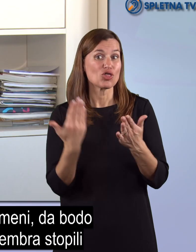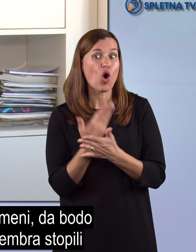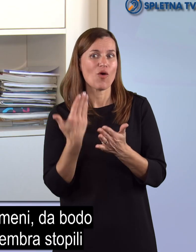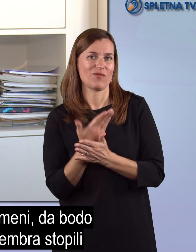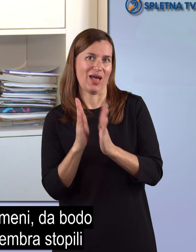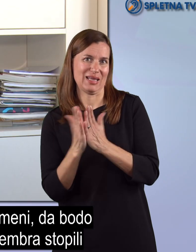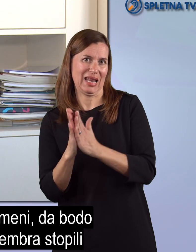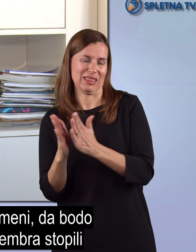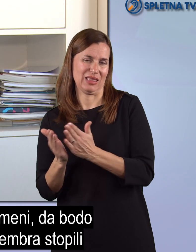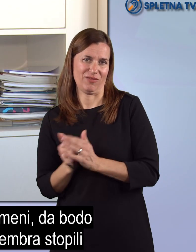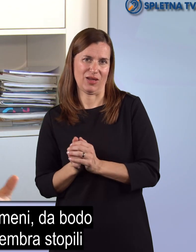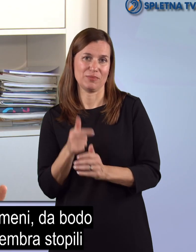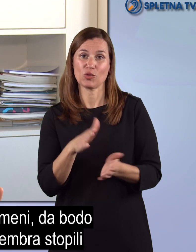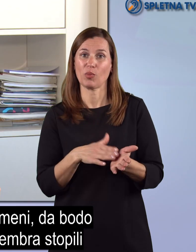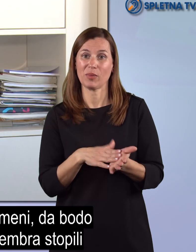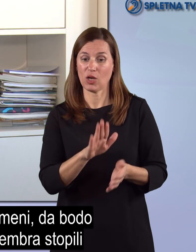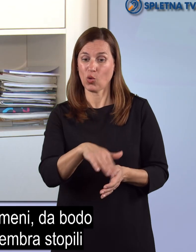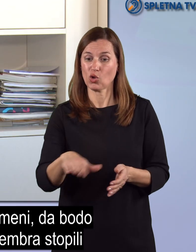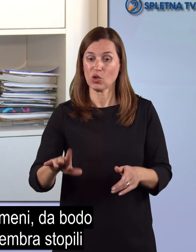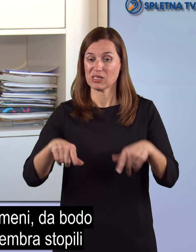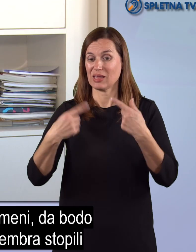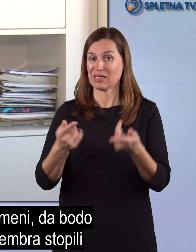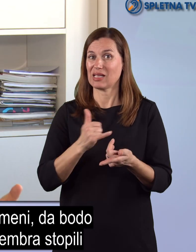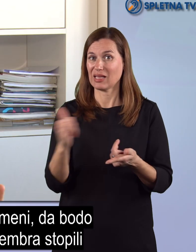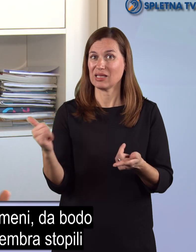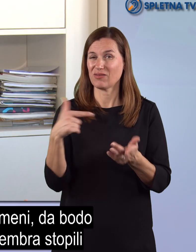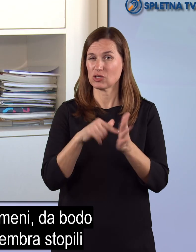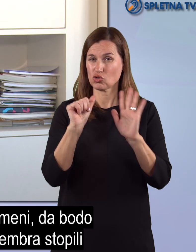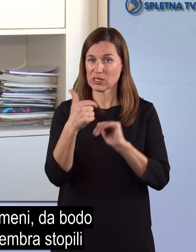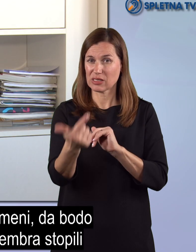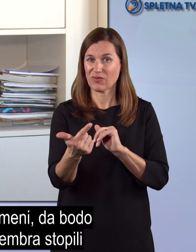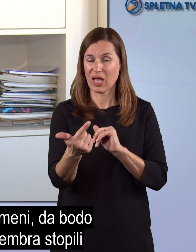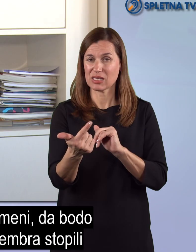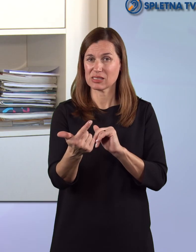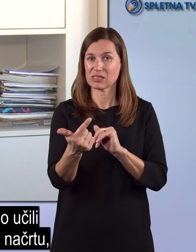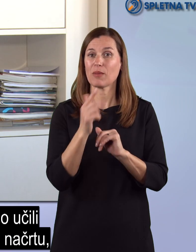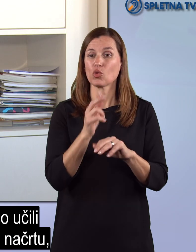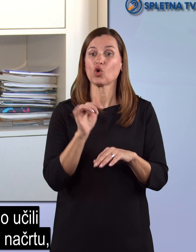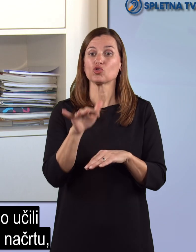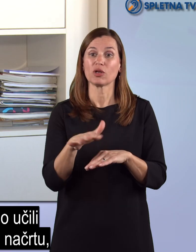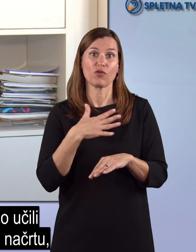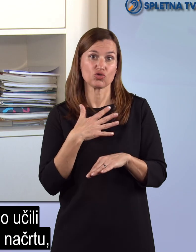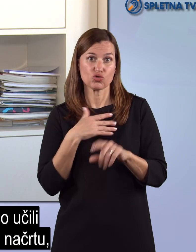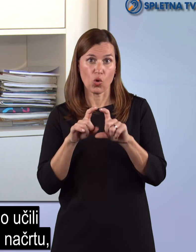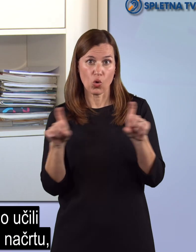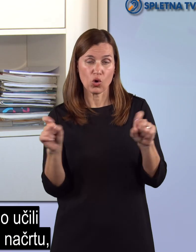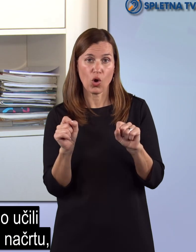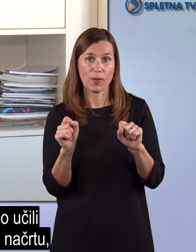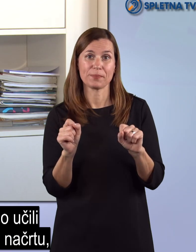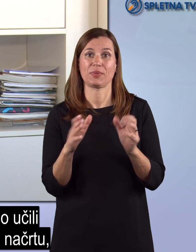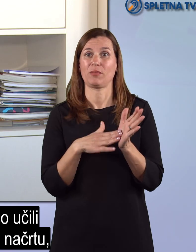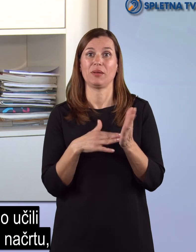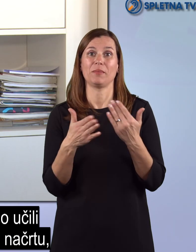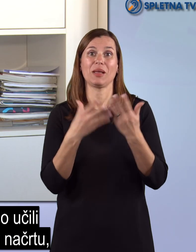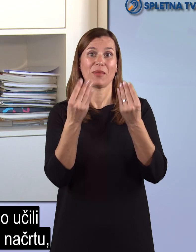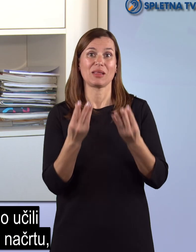nova gradiva, kar pomeni, da otroci bodo naslednje leto oziroma leto 26. septembra bodo vstopili v šolo in se bodo recimo